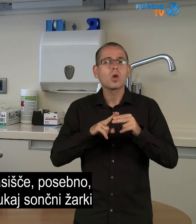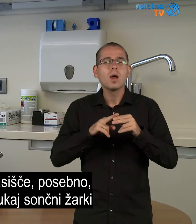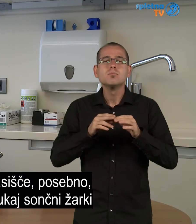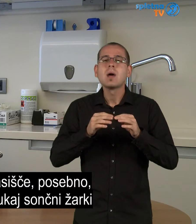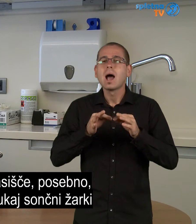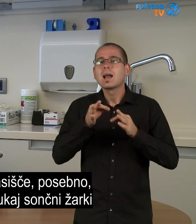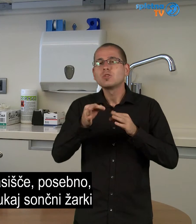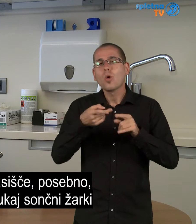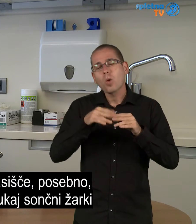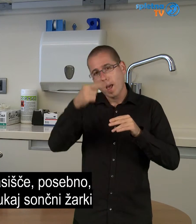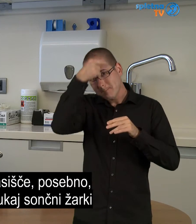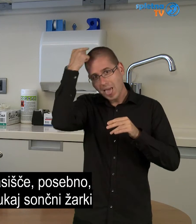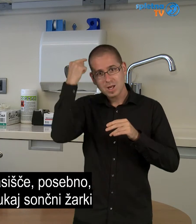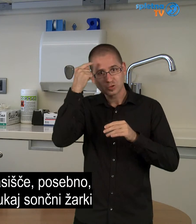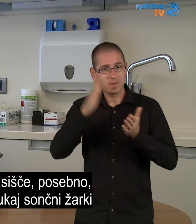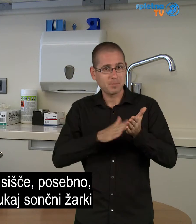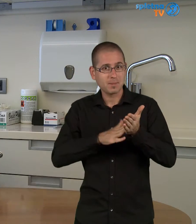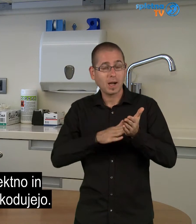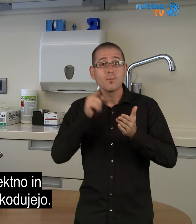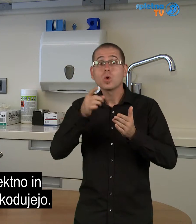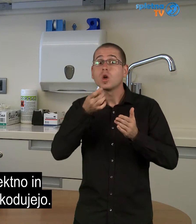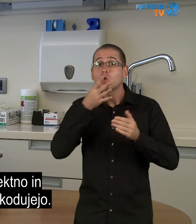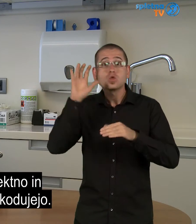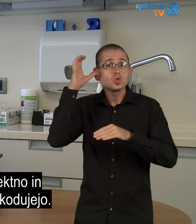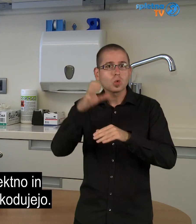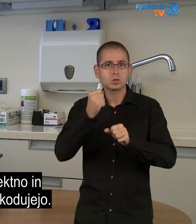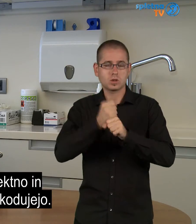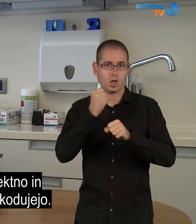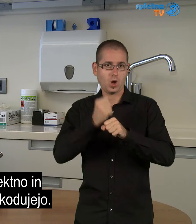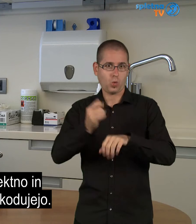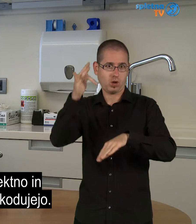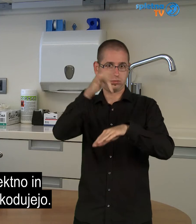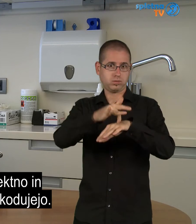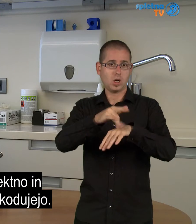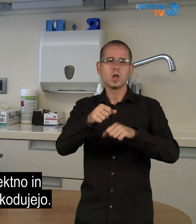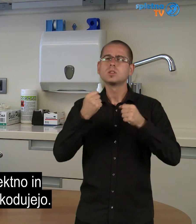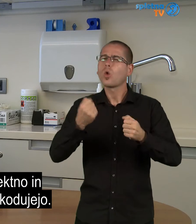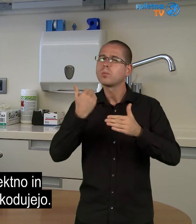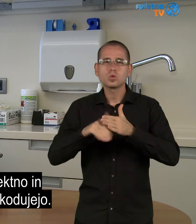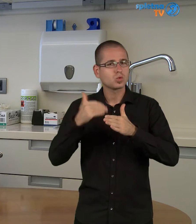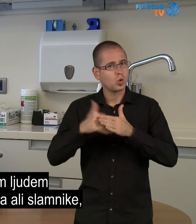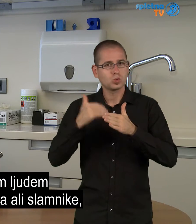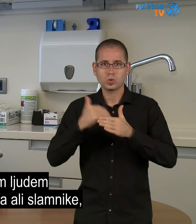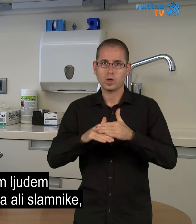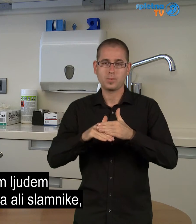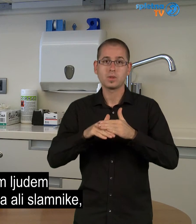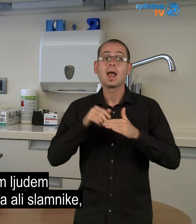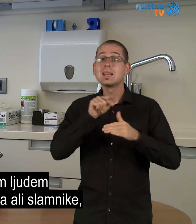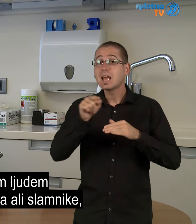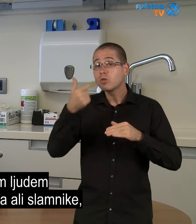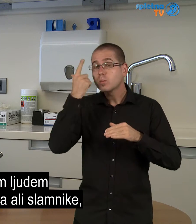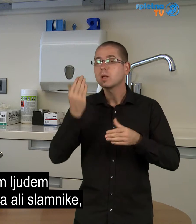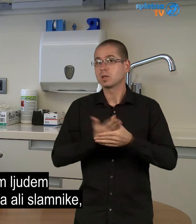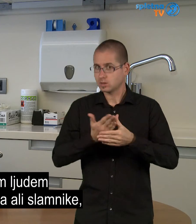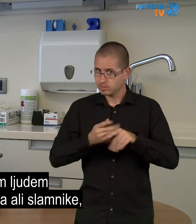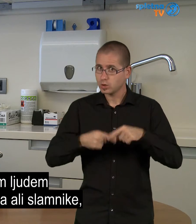če je bolj plešasto, tukaj sončni žarki direktno delujejo in zelo, zelo poškodujejo. Torej, tukaj takšnim